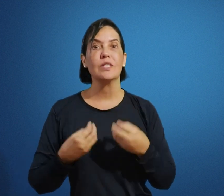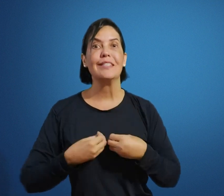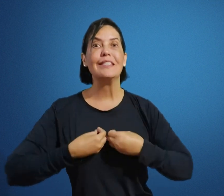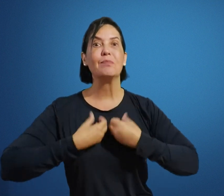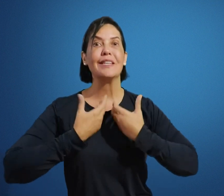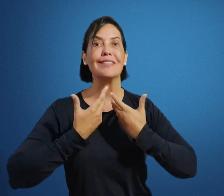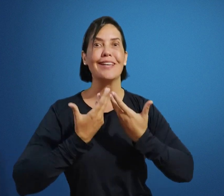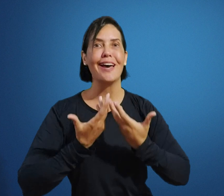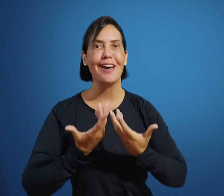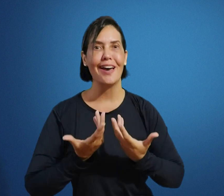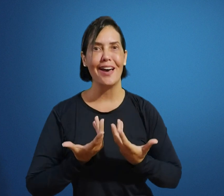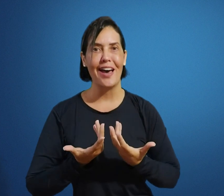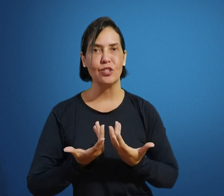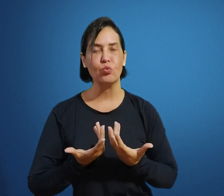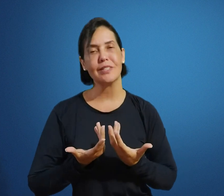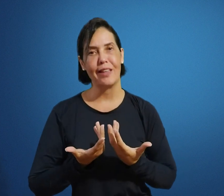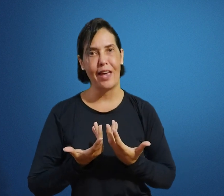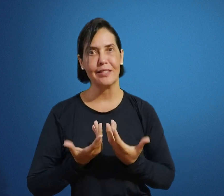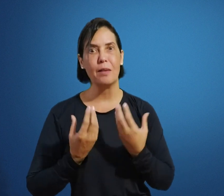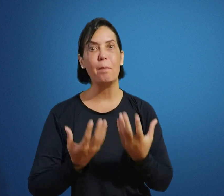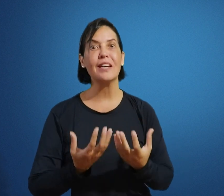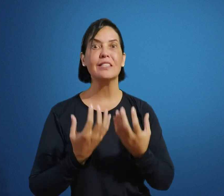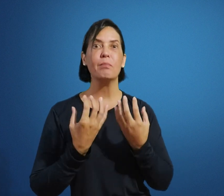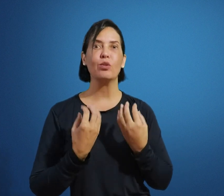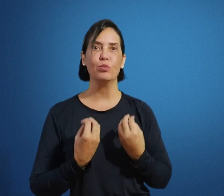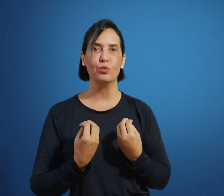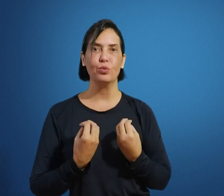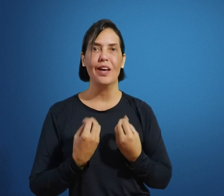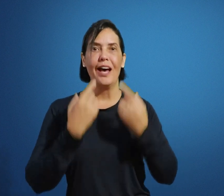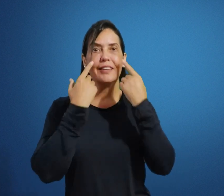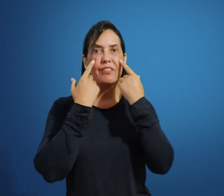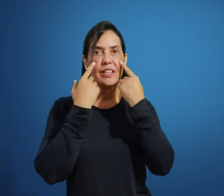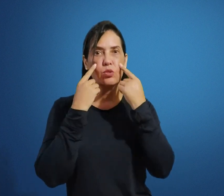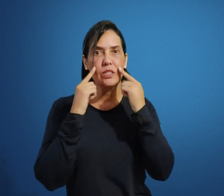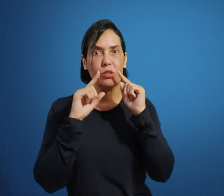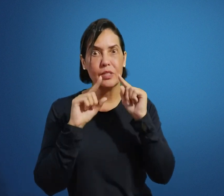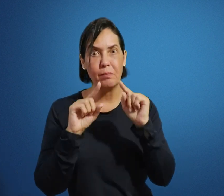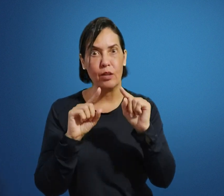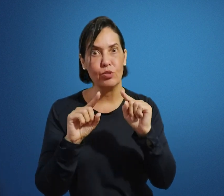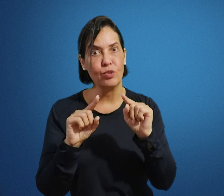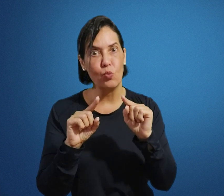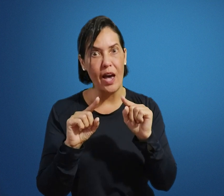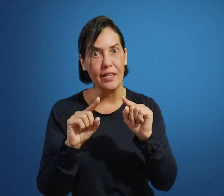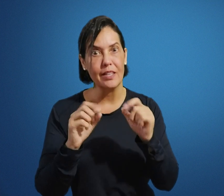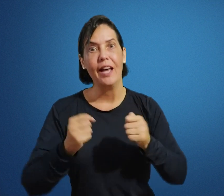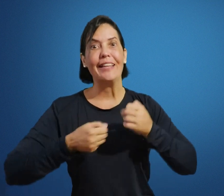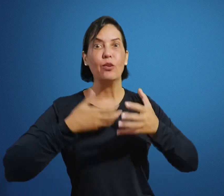informações e expressar as suas ideias e perceber o mundo através dos seus aspectos visuais, da